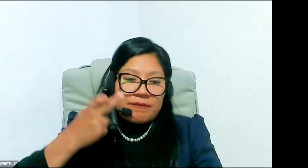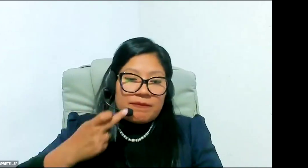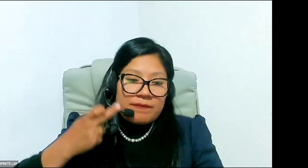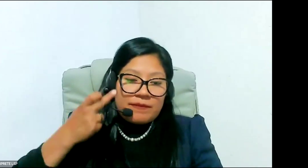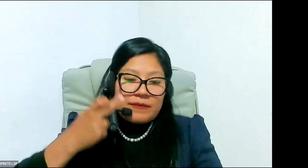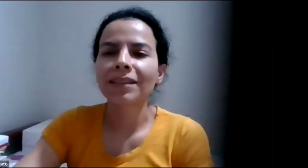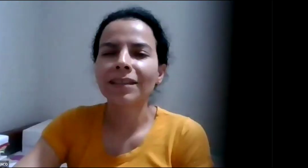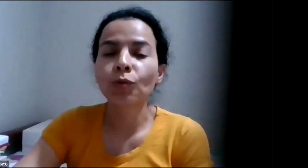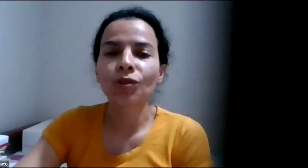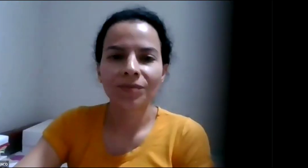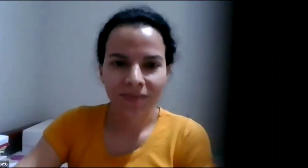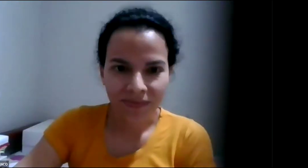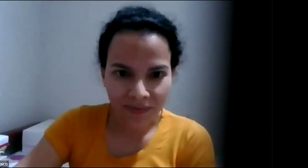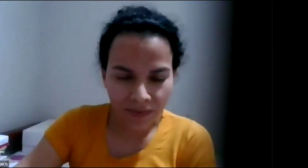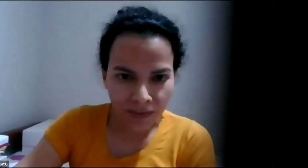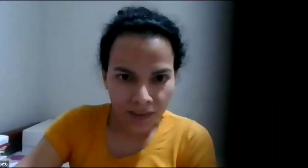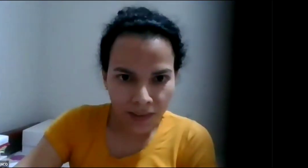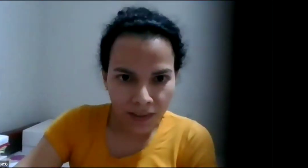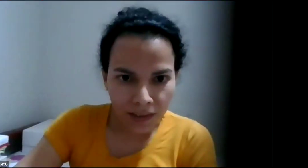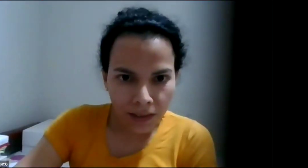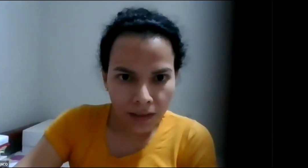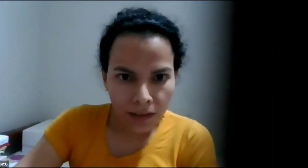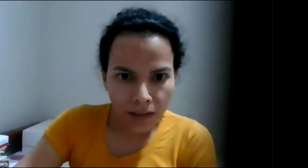vamos este puno